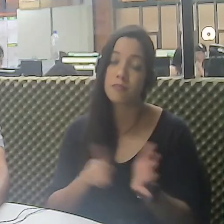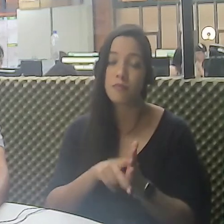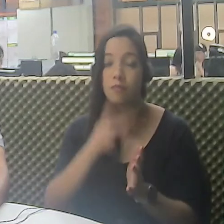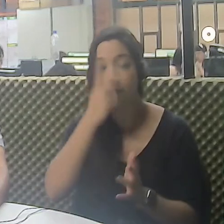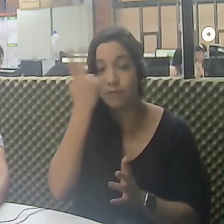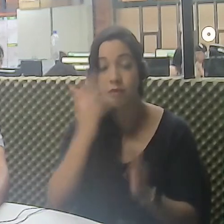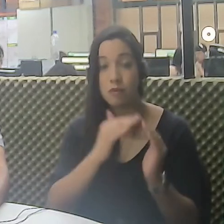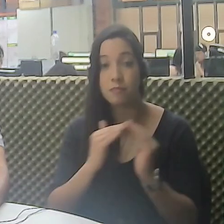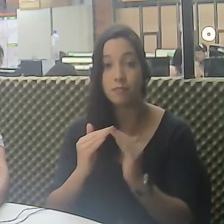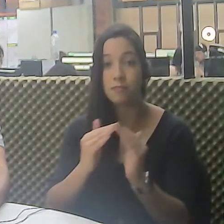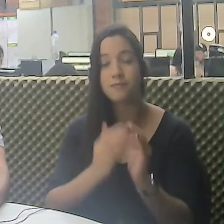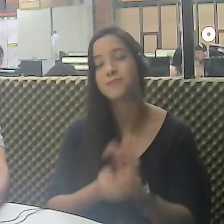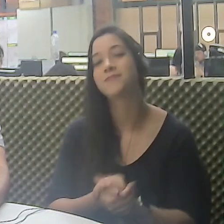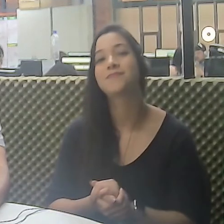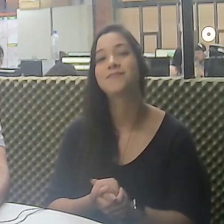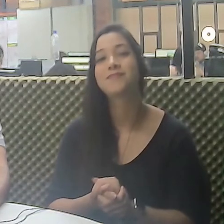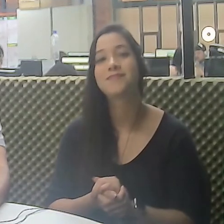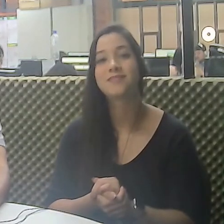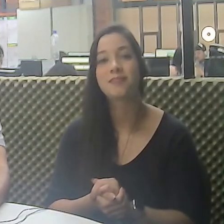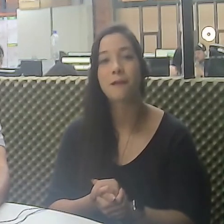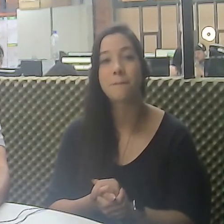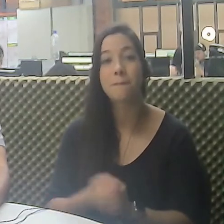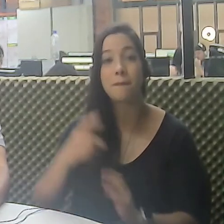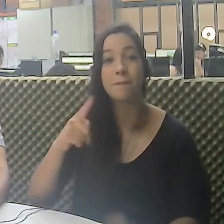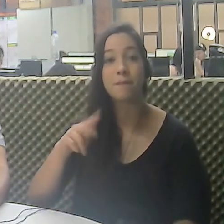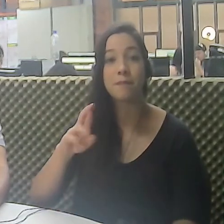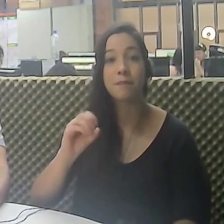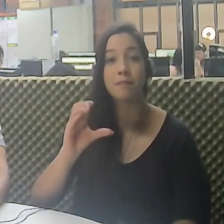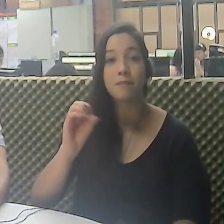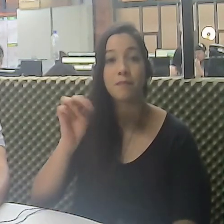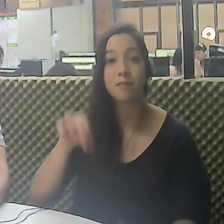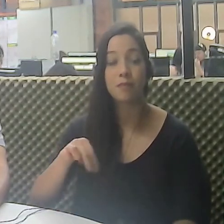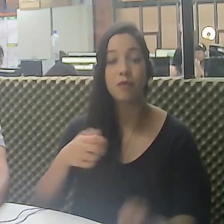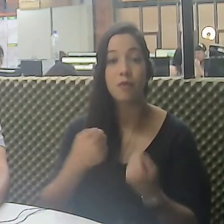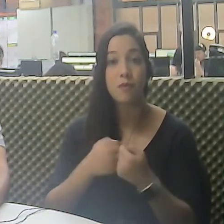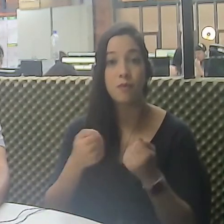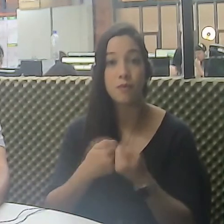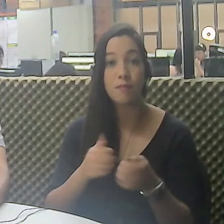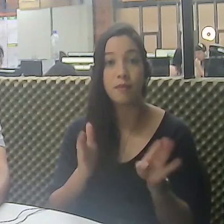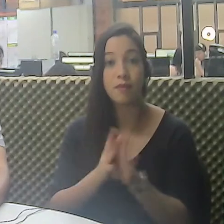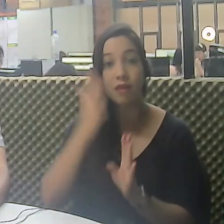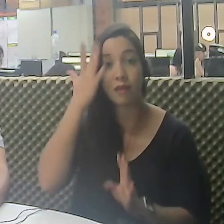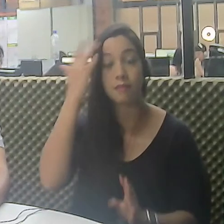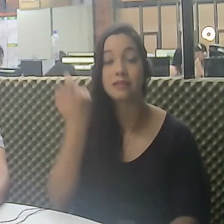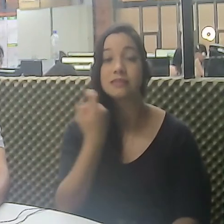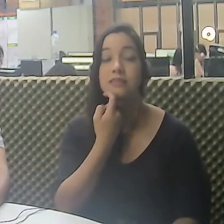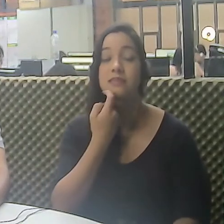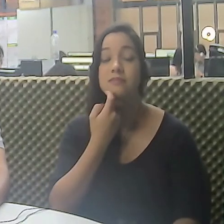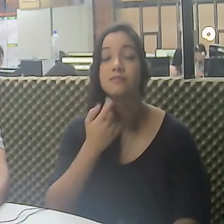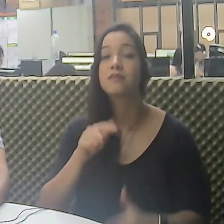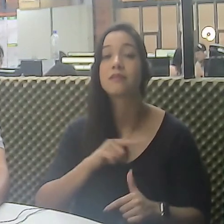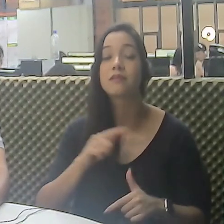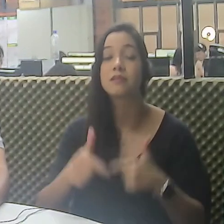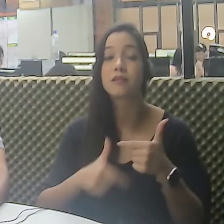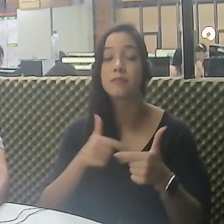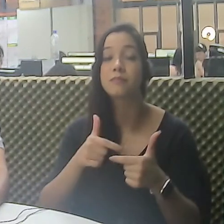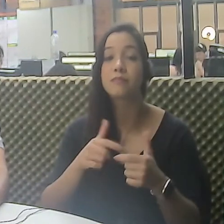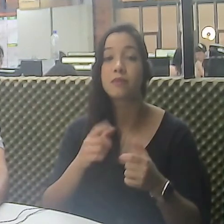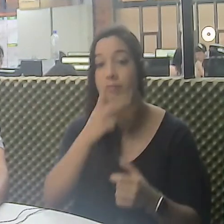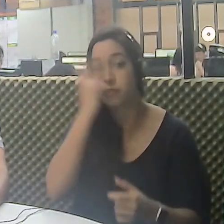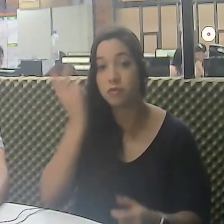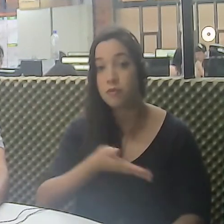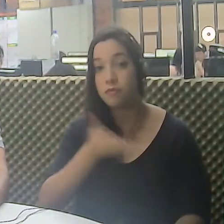pelos moradores. Procon Móvel. Até amanhã, sexta-feira, os serviços são ofertados para quem passar